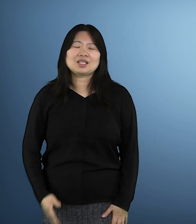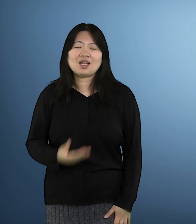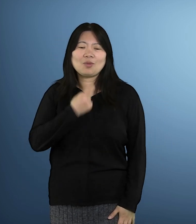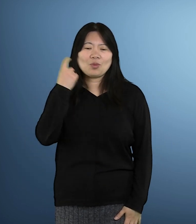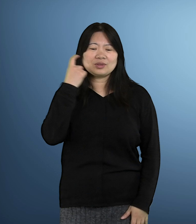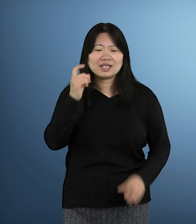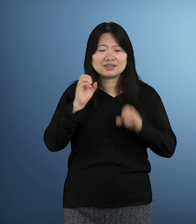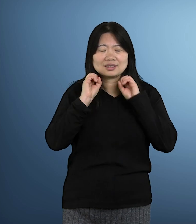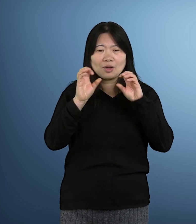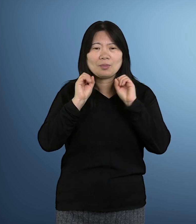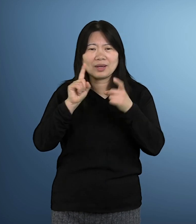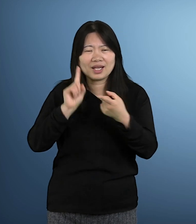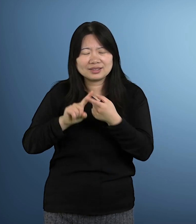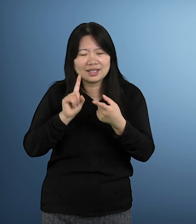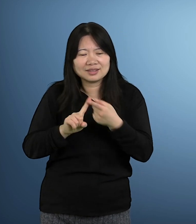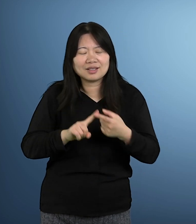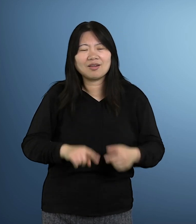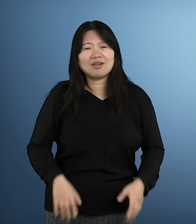전파와 복음의